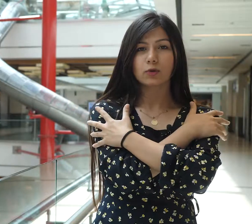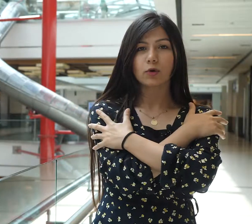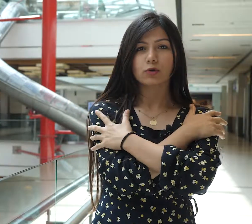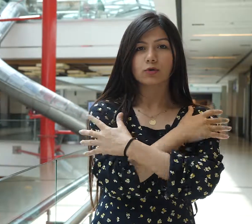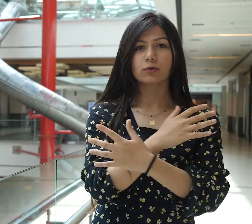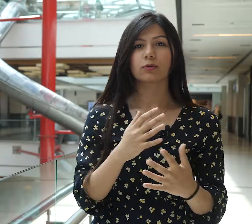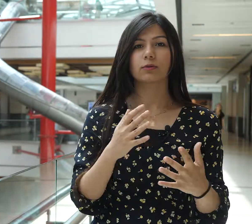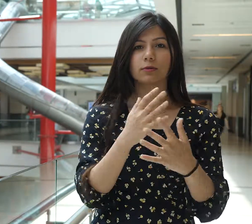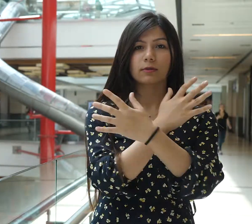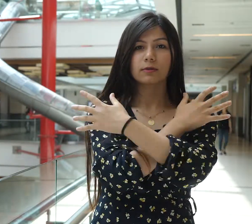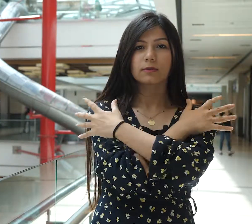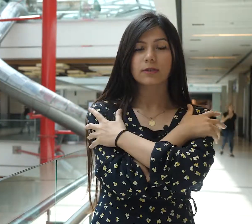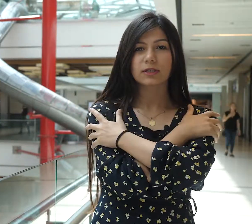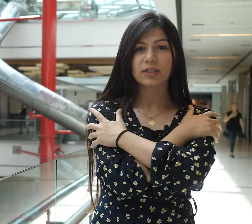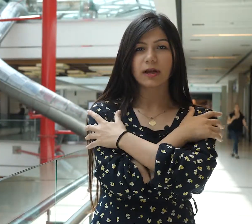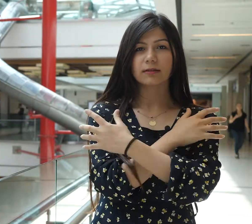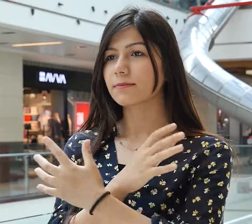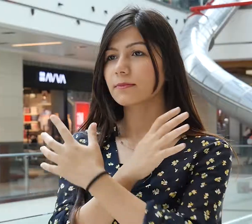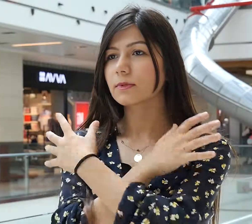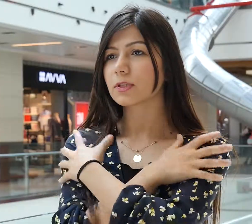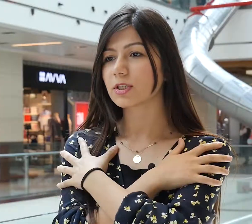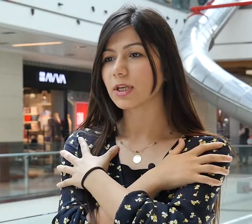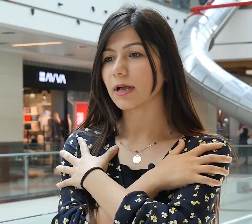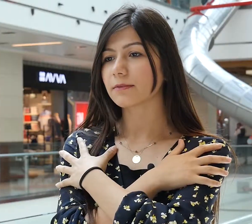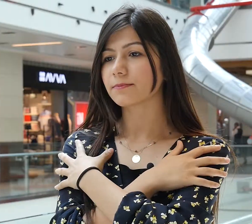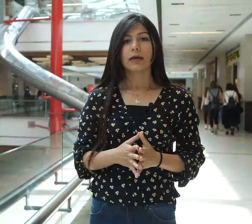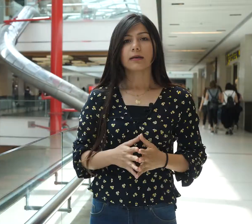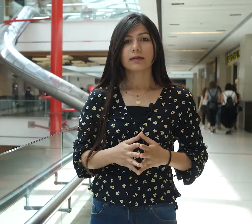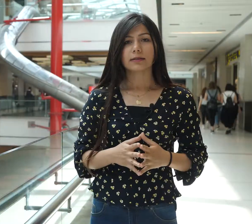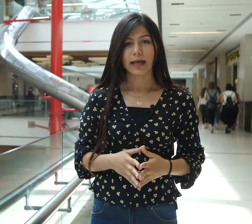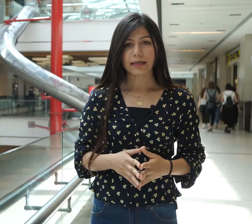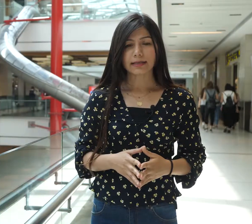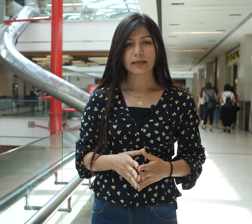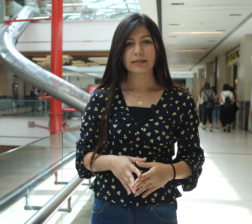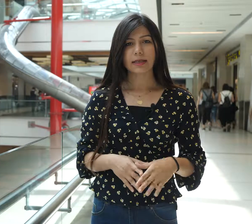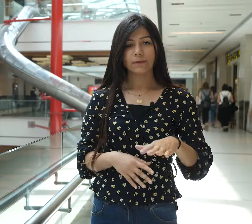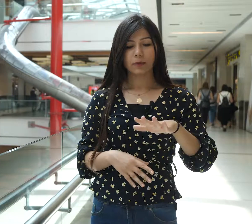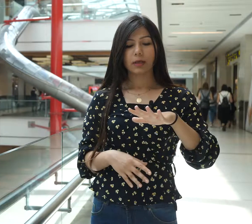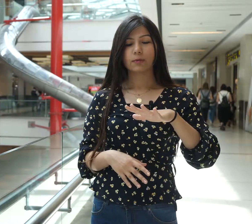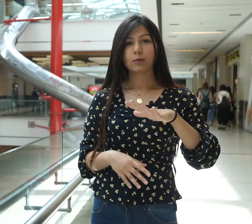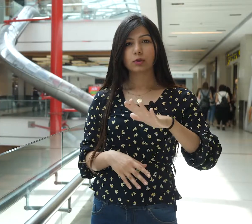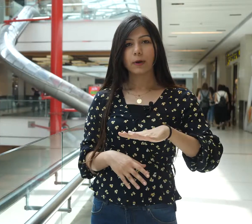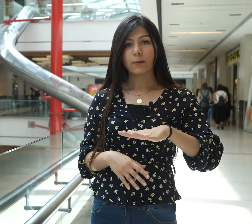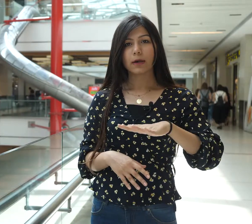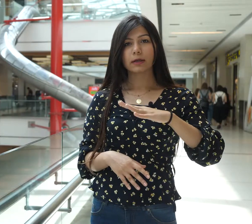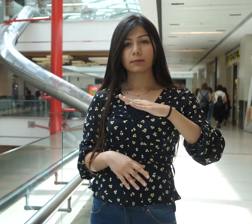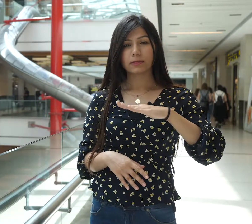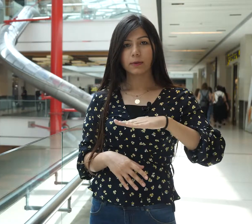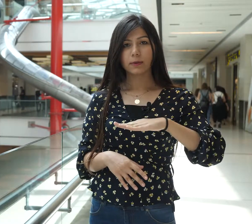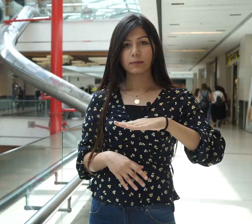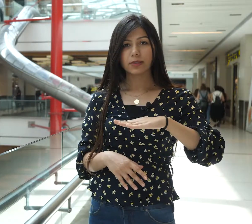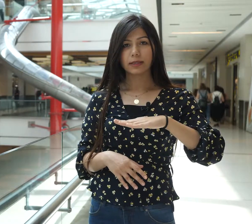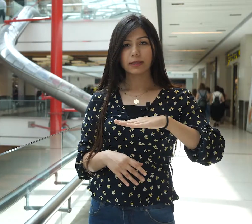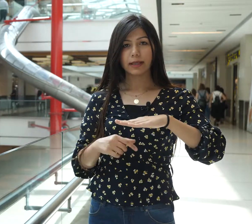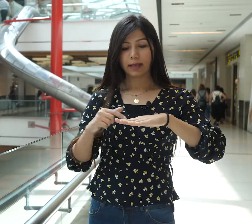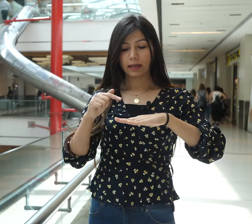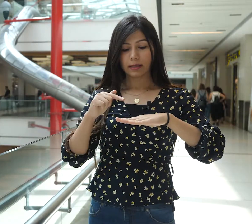kapatıyoruz. Şal. Şal. Terlikte ise bütün parmaklarımız kapalı bir şekilde,